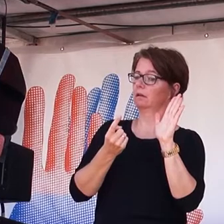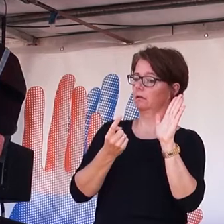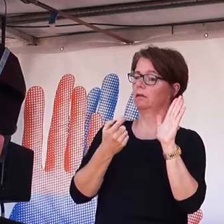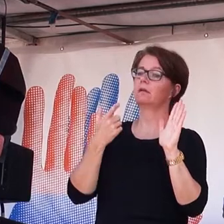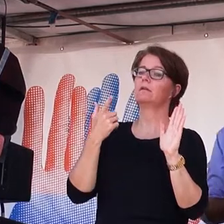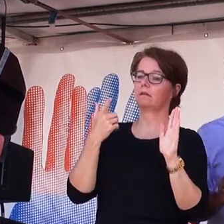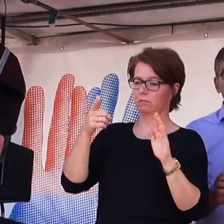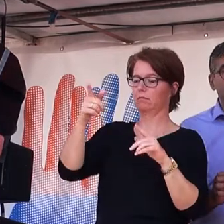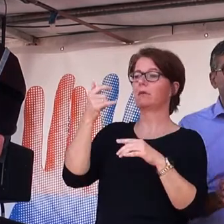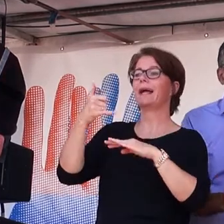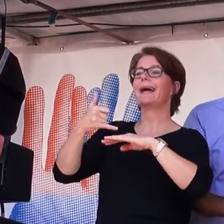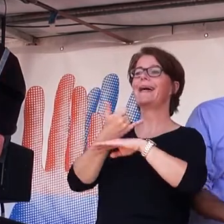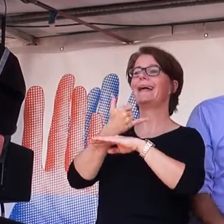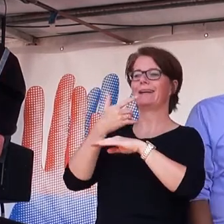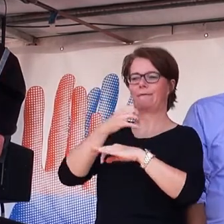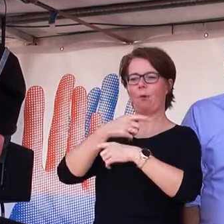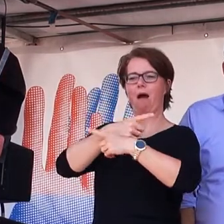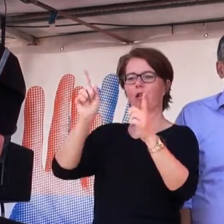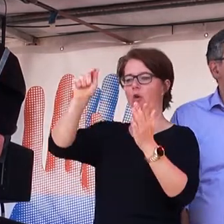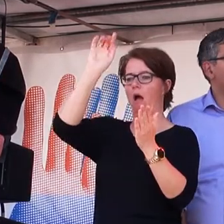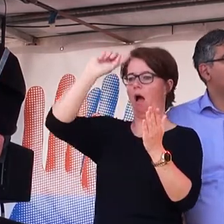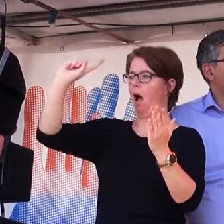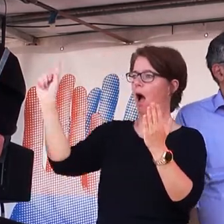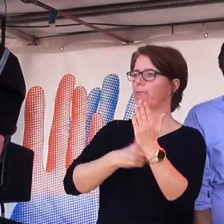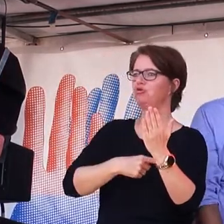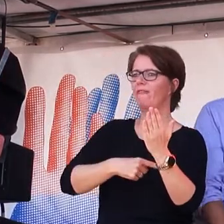will. Das geht nicht!